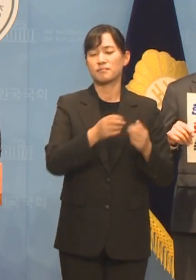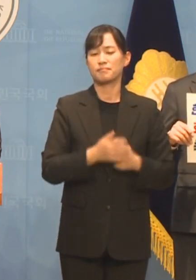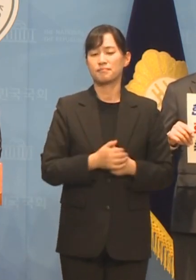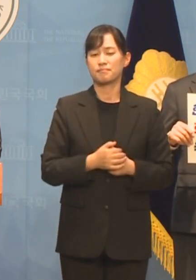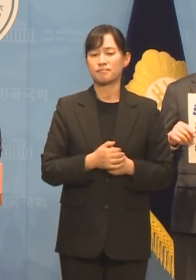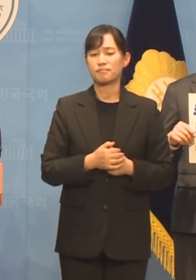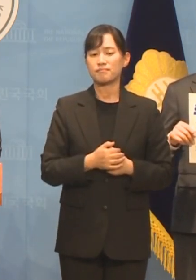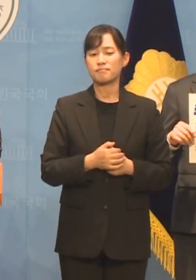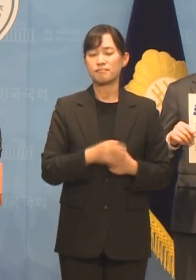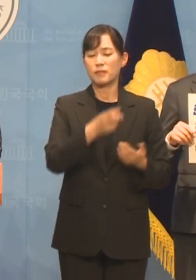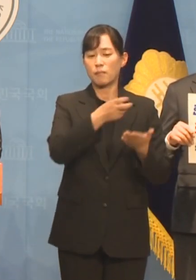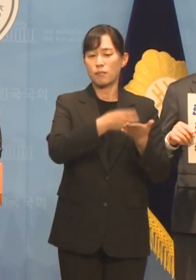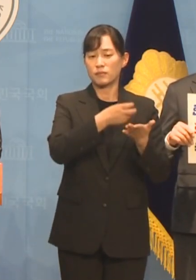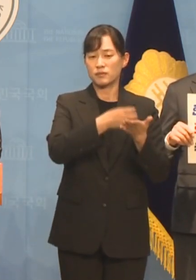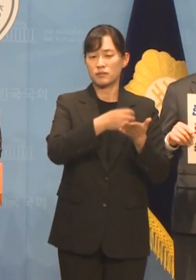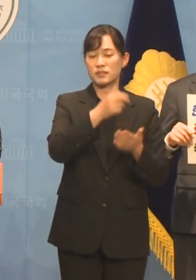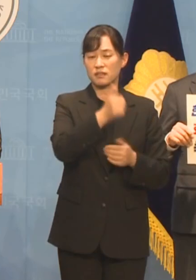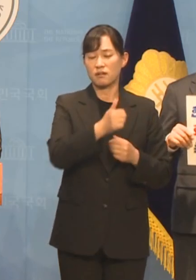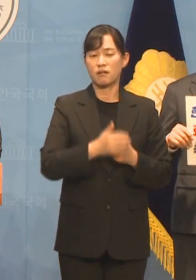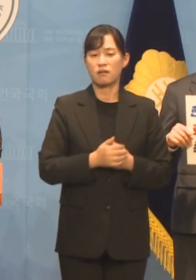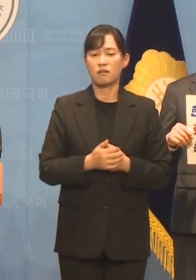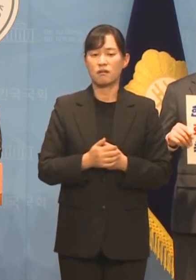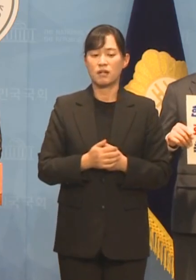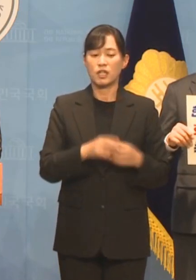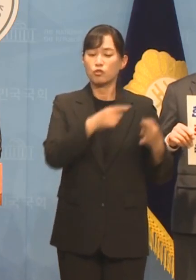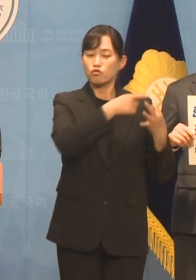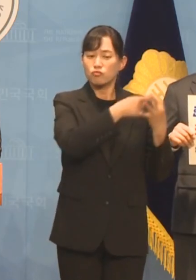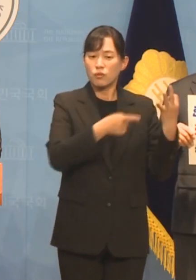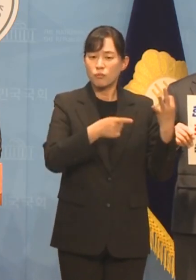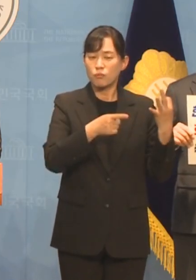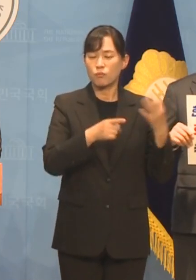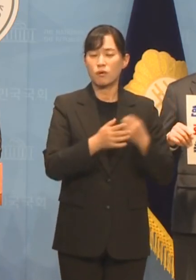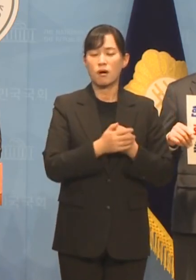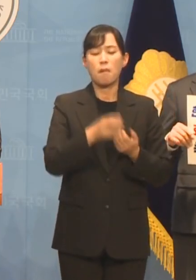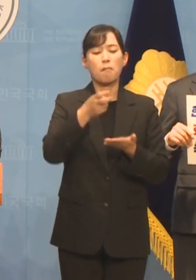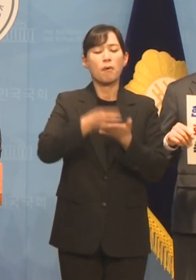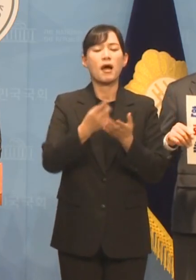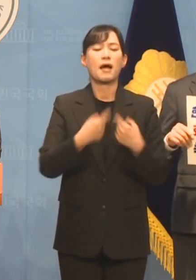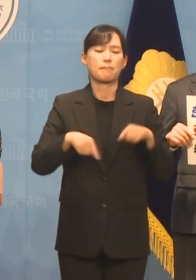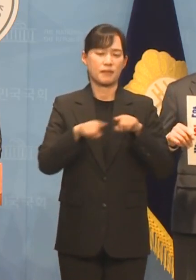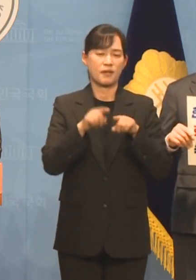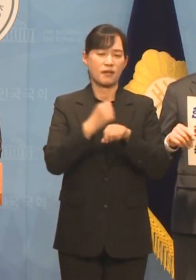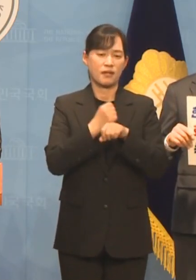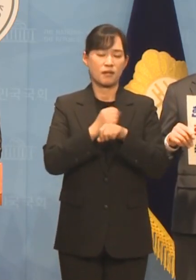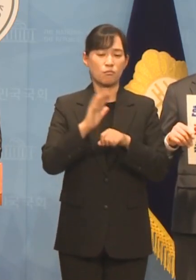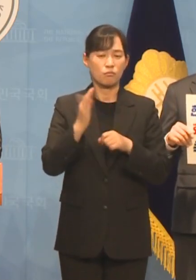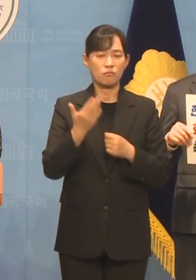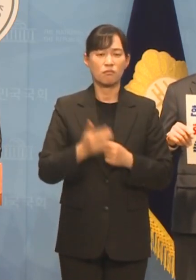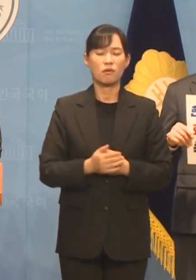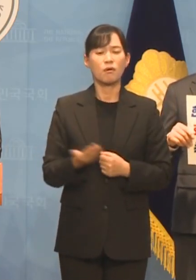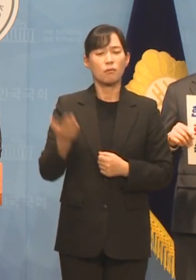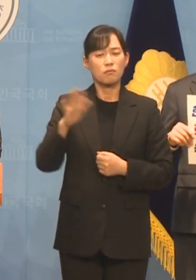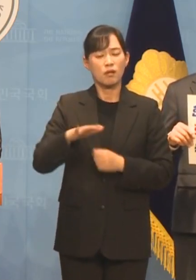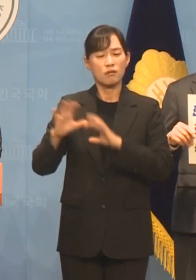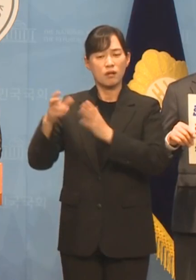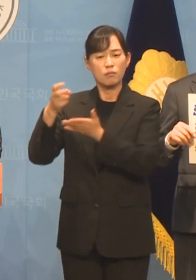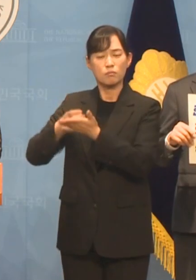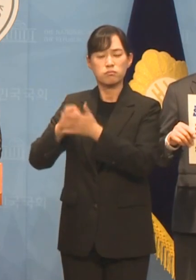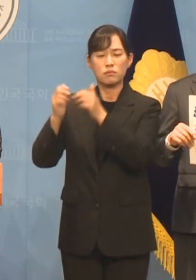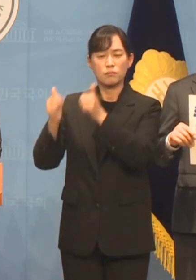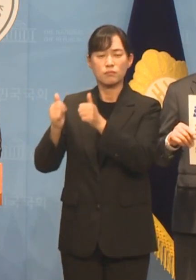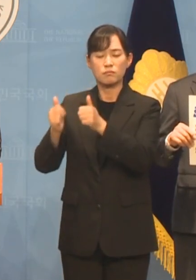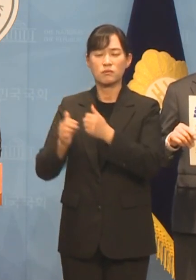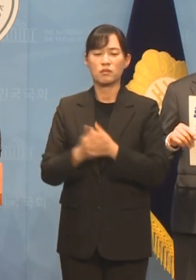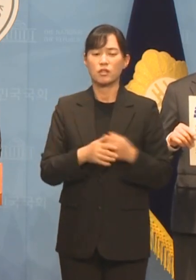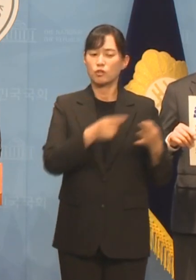당연히 파면된 윤석열과 정치적 운명, 법적 운명을 같이 해야 되는 것입니다. 그런데 헌법재판소가 그